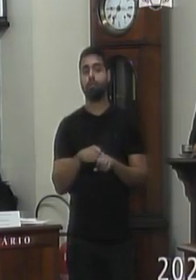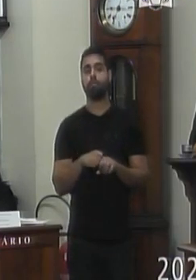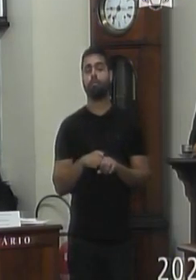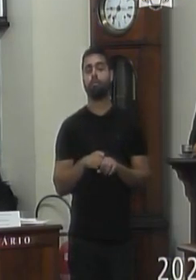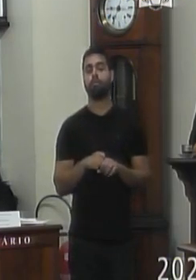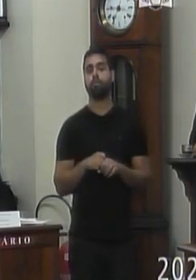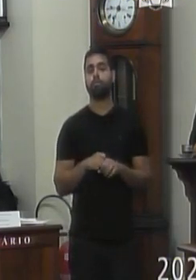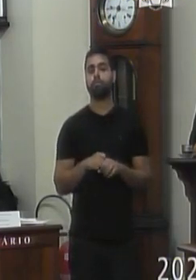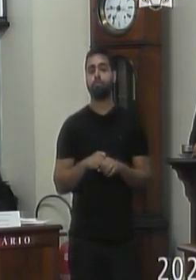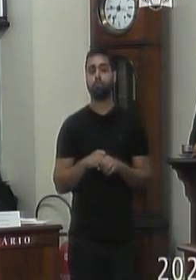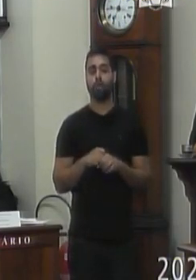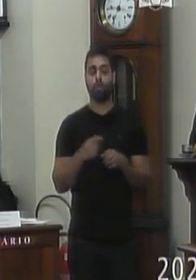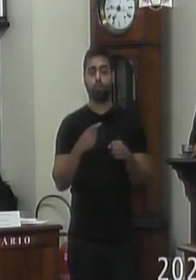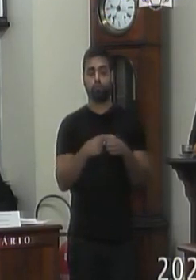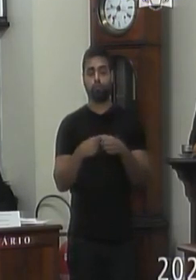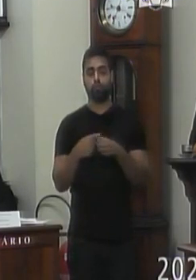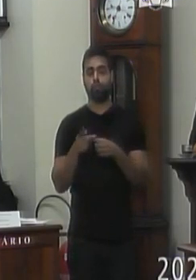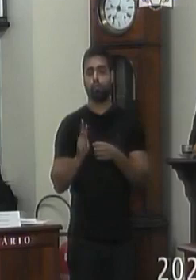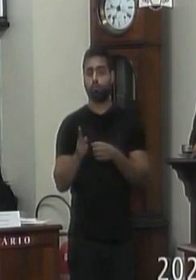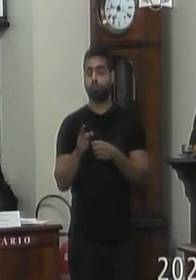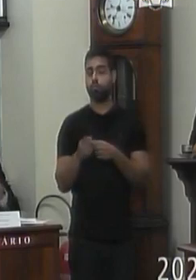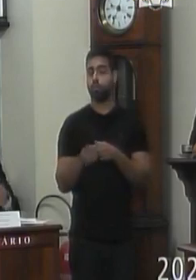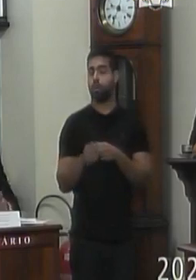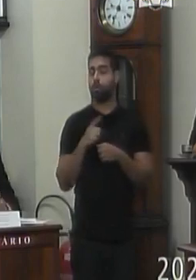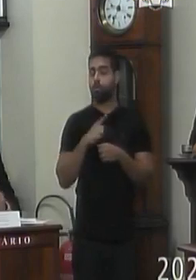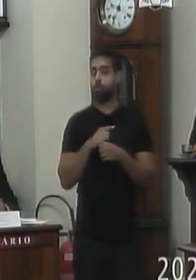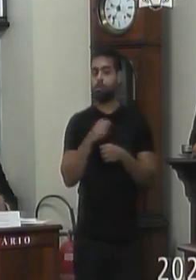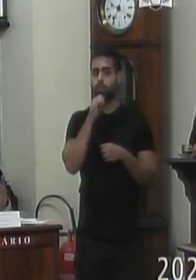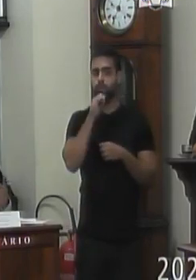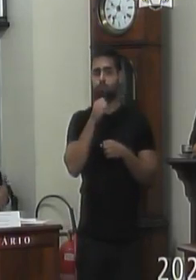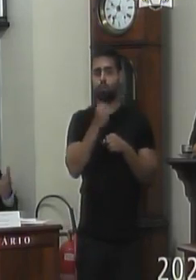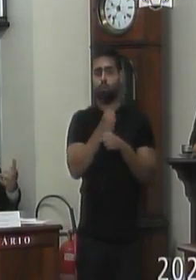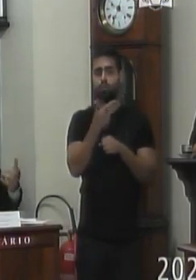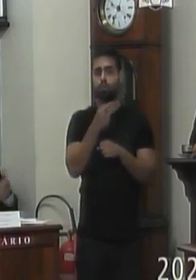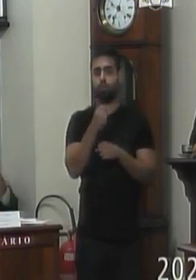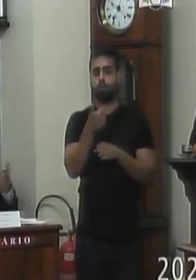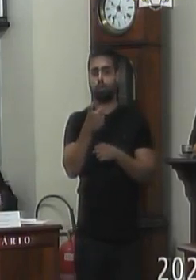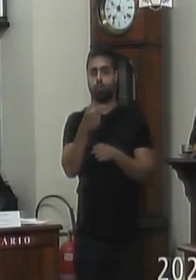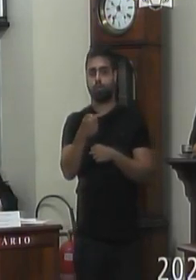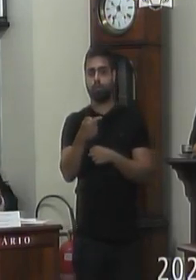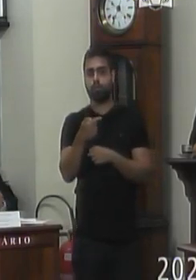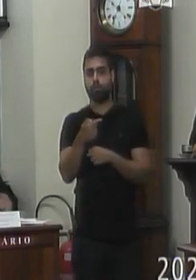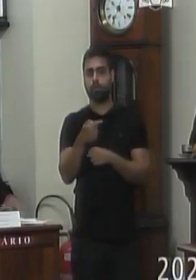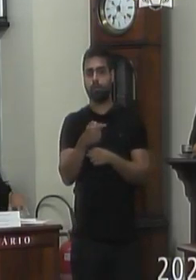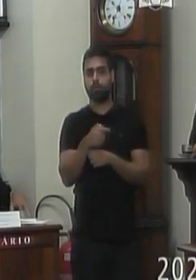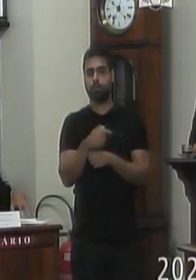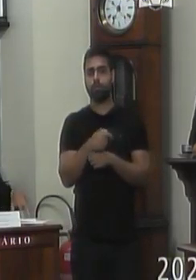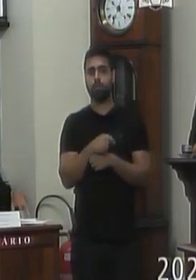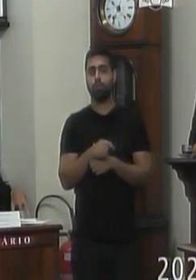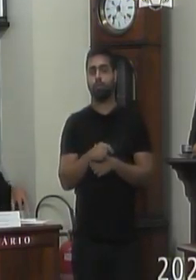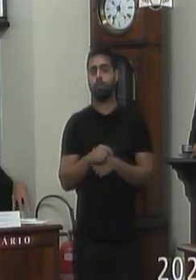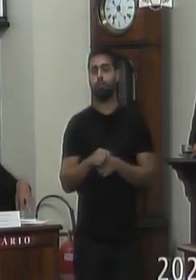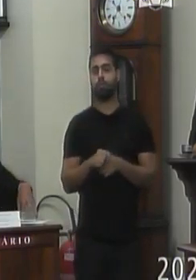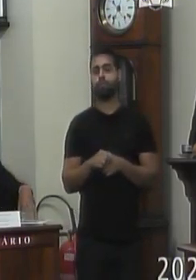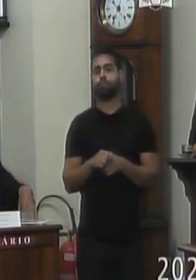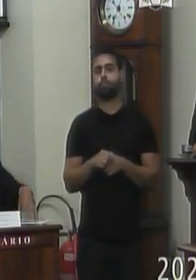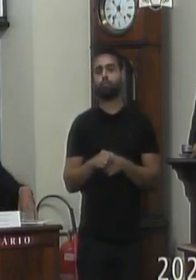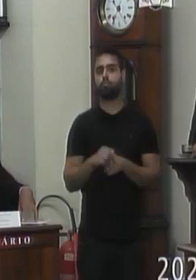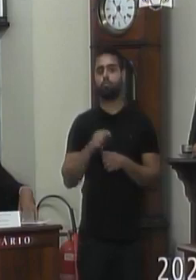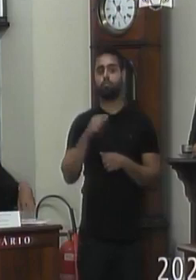se sustentarem. Vocês terem uma ideia, em 2017, Valença, e soldados do próprio Tribunal de Contas,